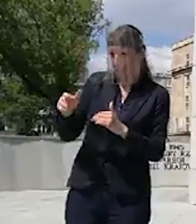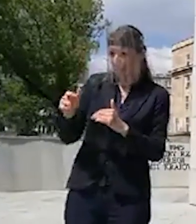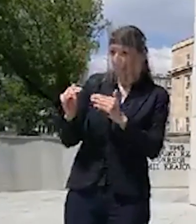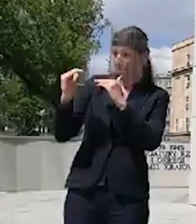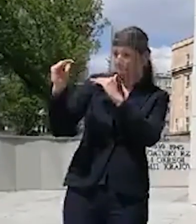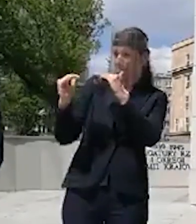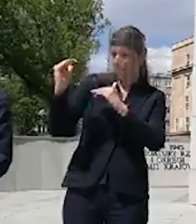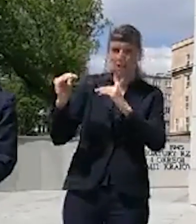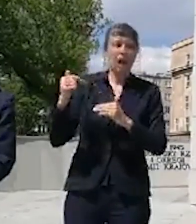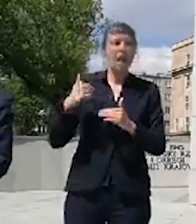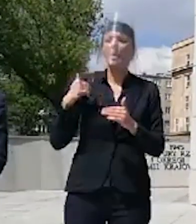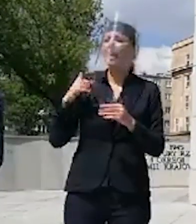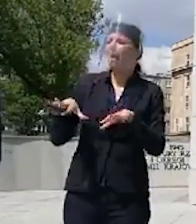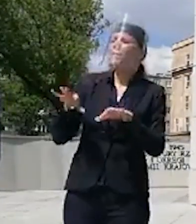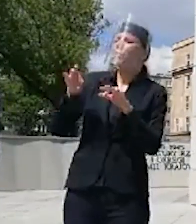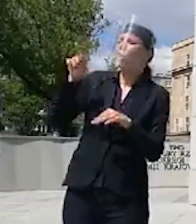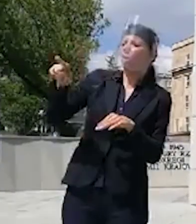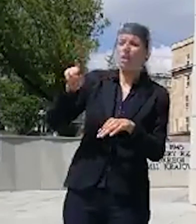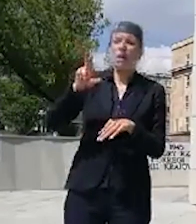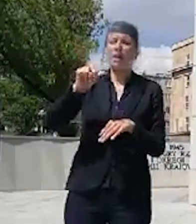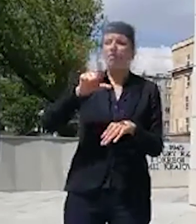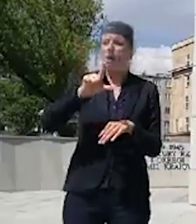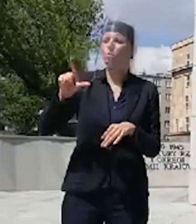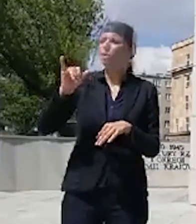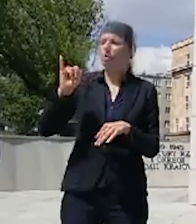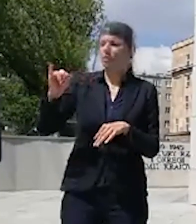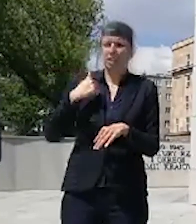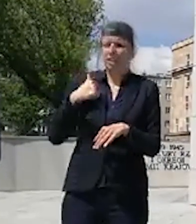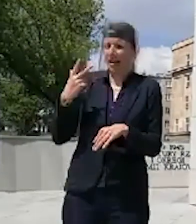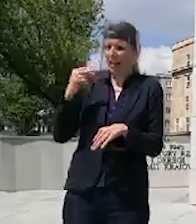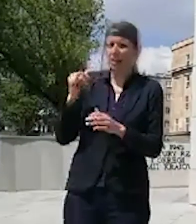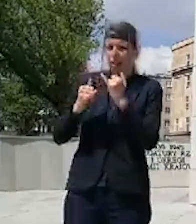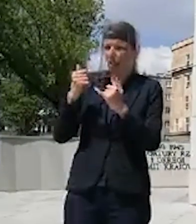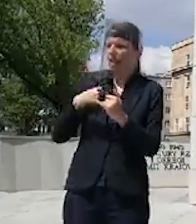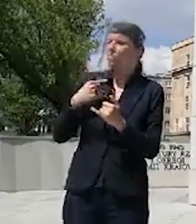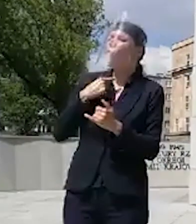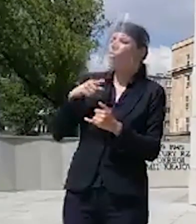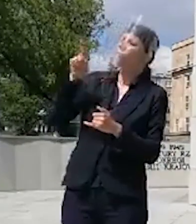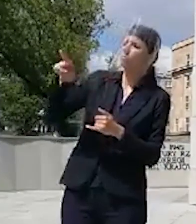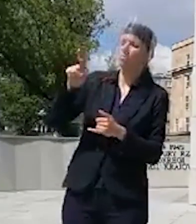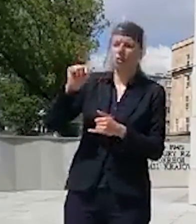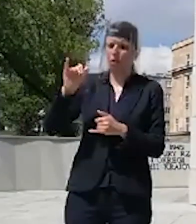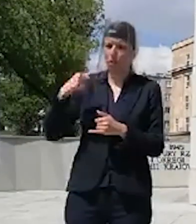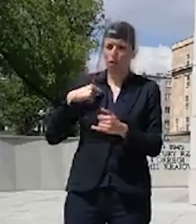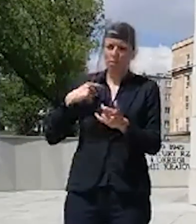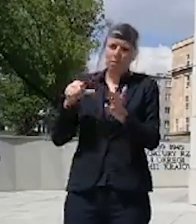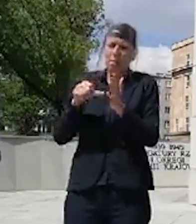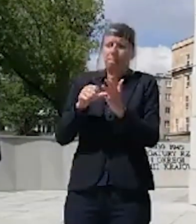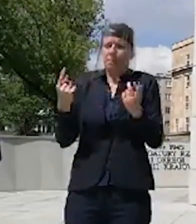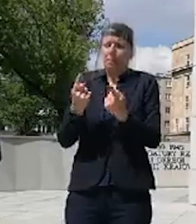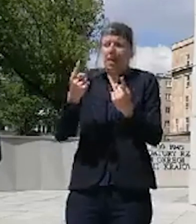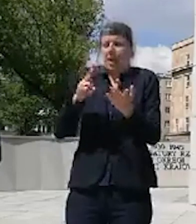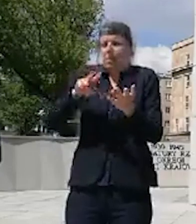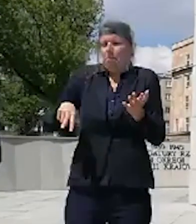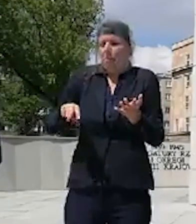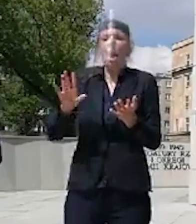ja nie jestem wyborcą Rafała Trzaskowskiego. Gdybym nim był, to zrezygnowałbym z kandydowania. Natomiast ja uważam i jestem do tego bardzo głęboko przekonany,